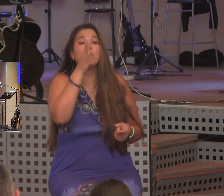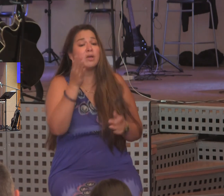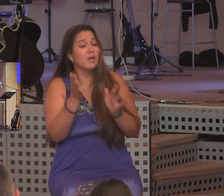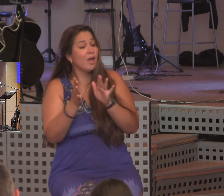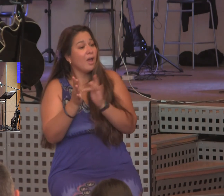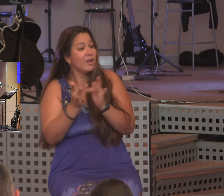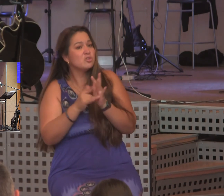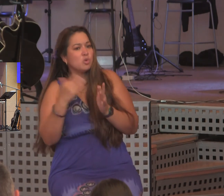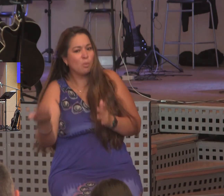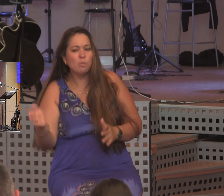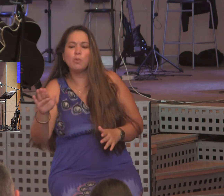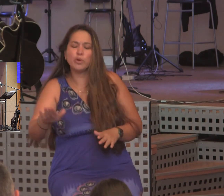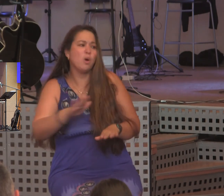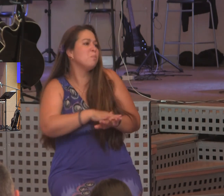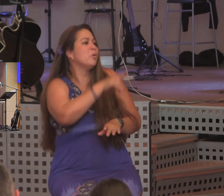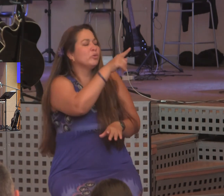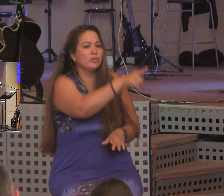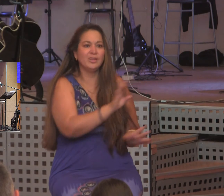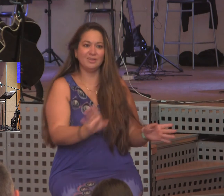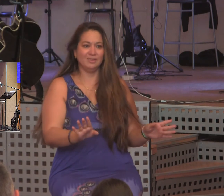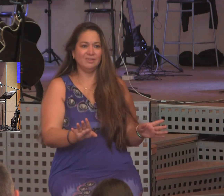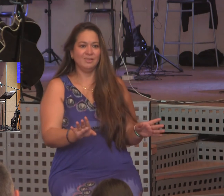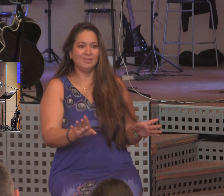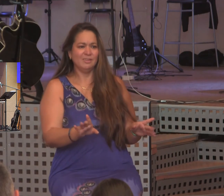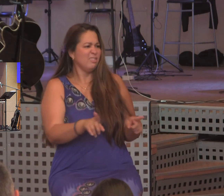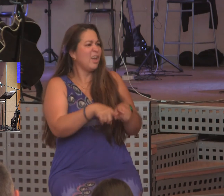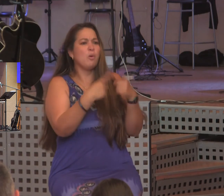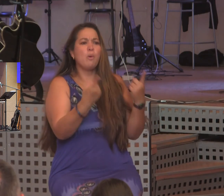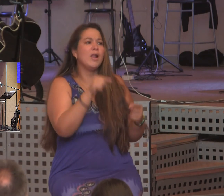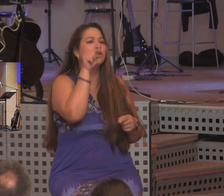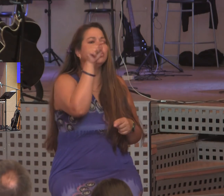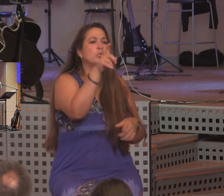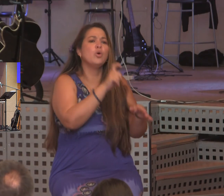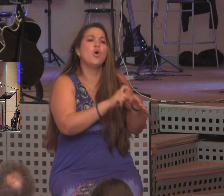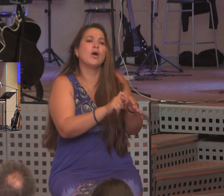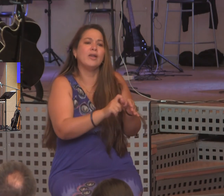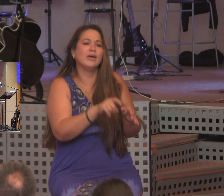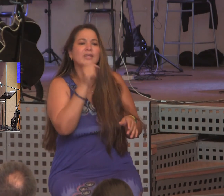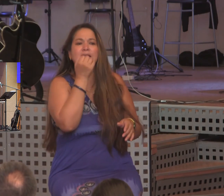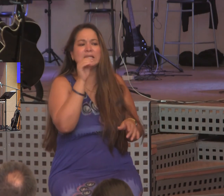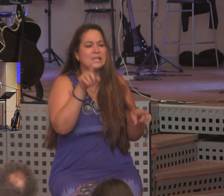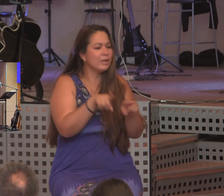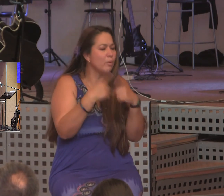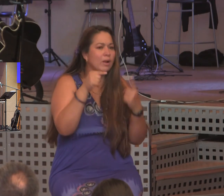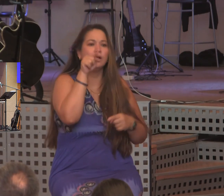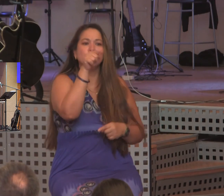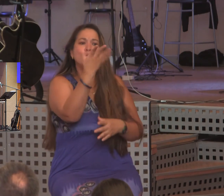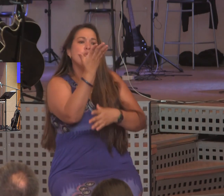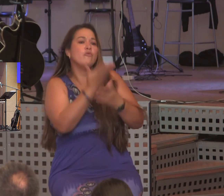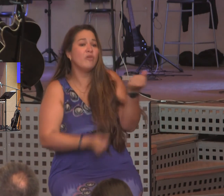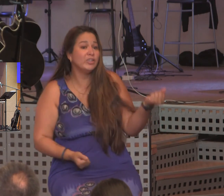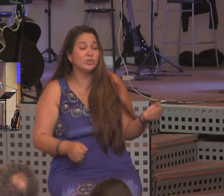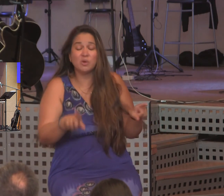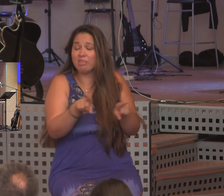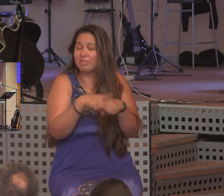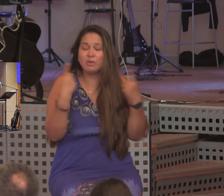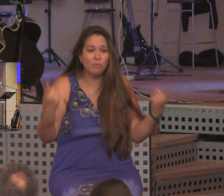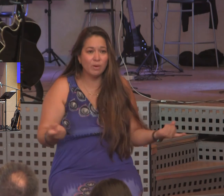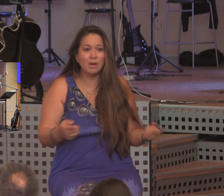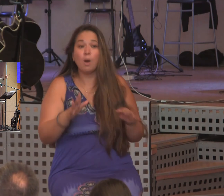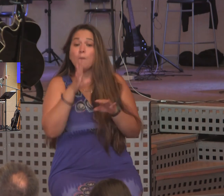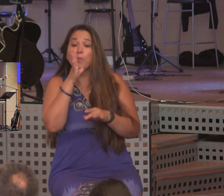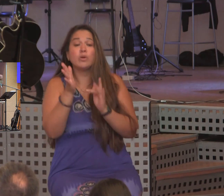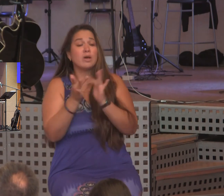de mi destino. Pero habla de mí. ¿Sabes por qué? Porque el que mejor conoce a mí